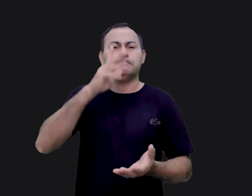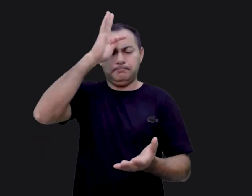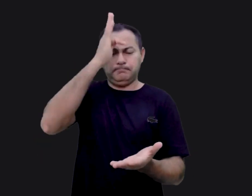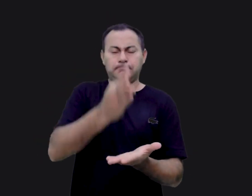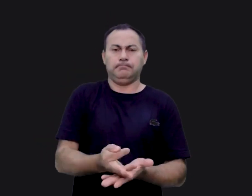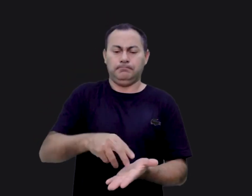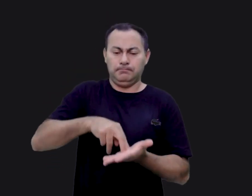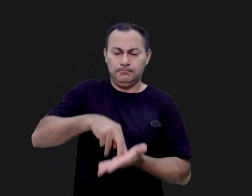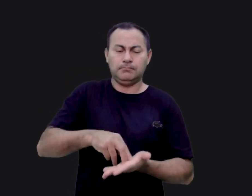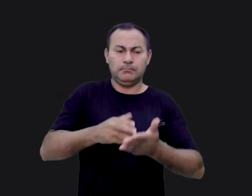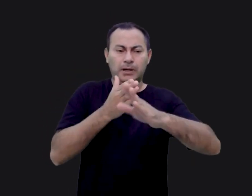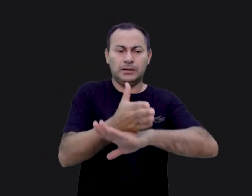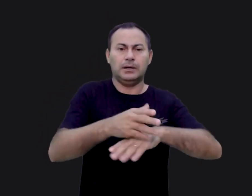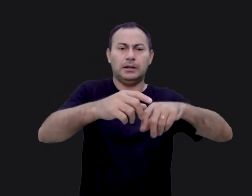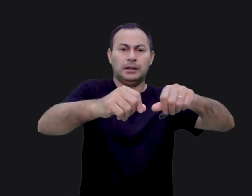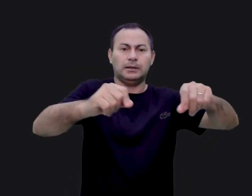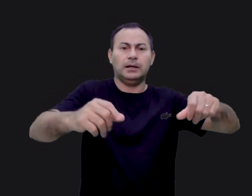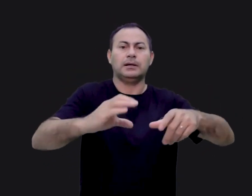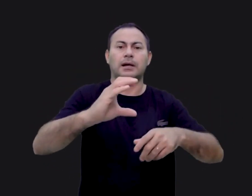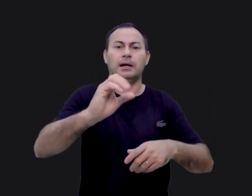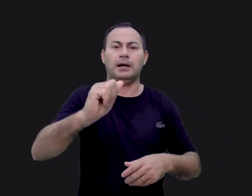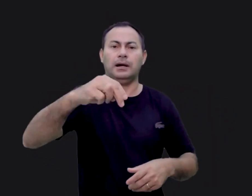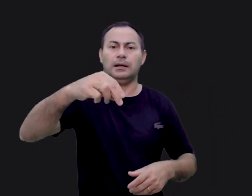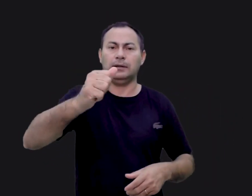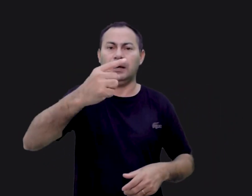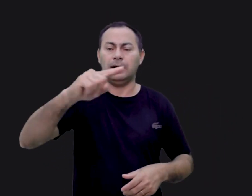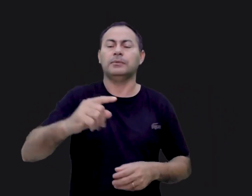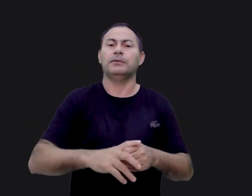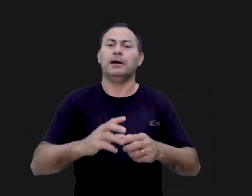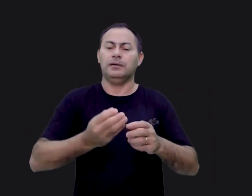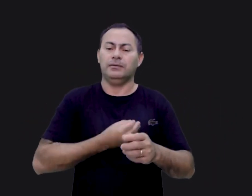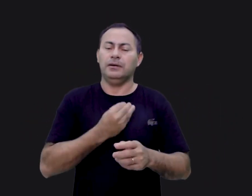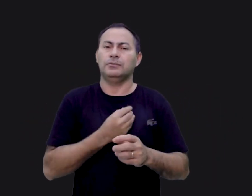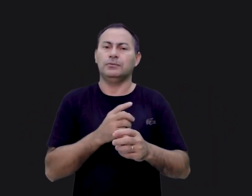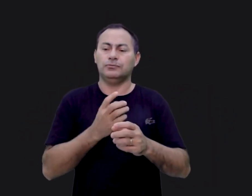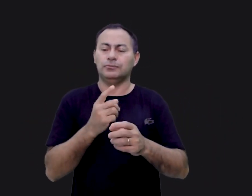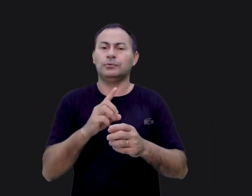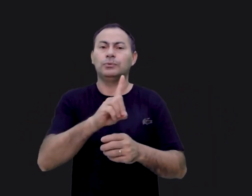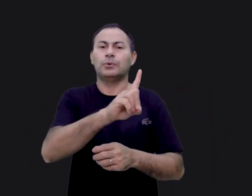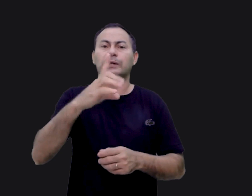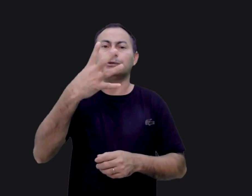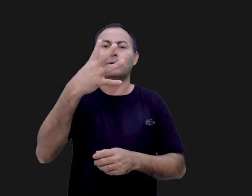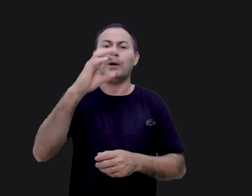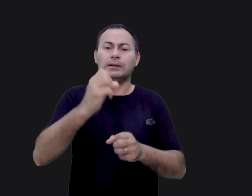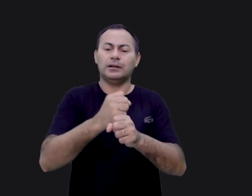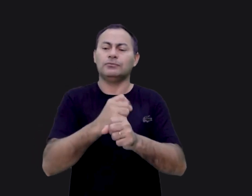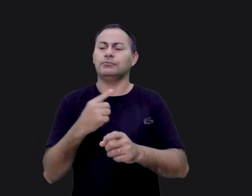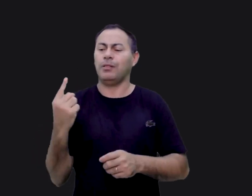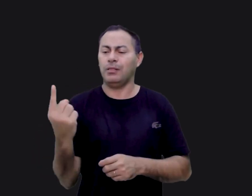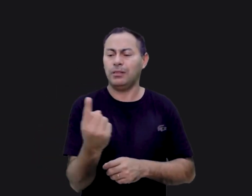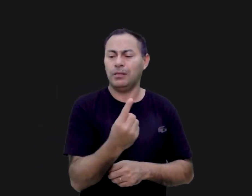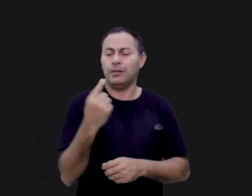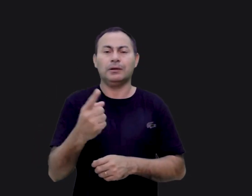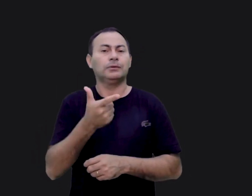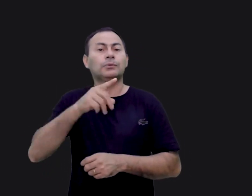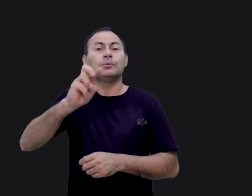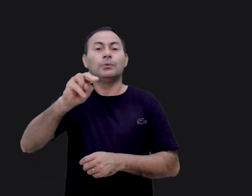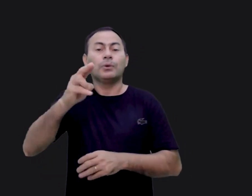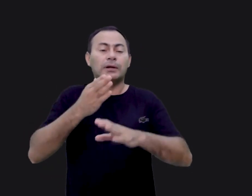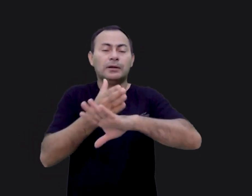tivessem sim fé suficiente para entrar na terra de Canaã. Mas eles andaram em círculos durante 40 anos. Em várias ocasiões cometeram